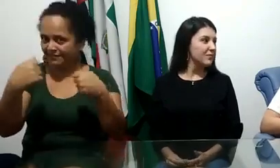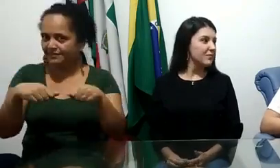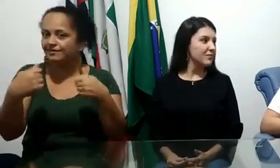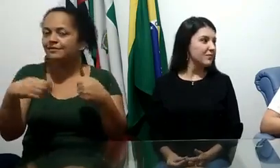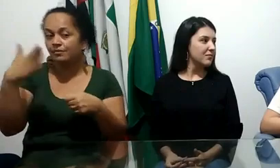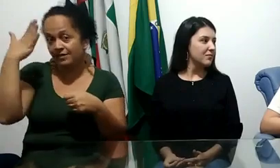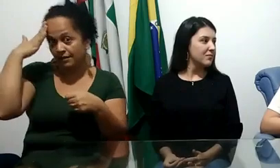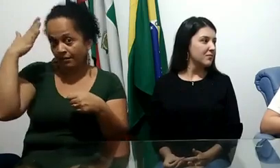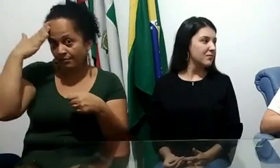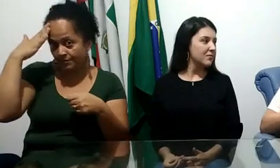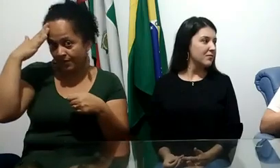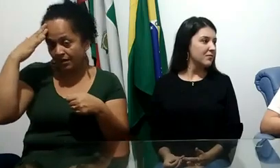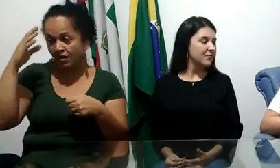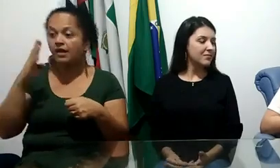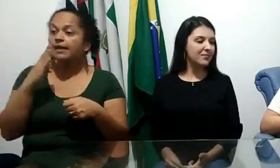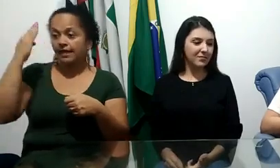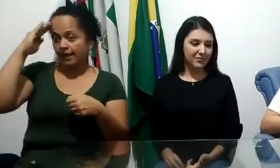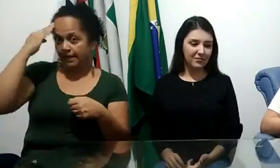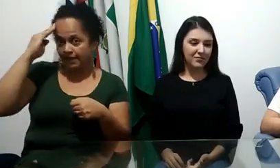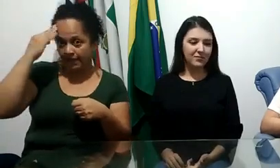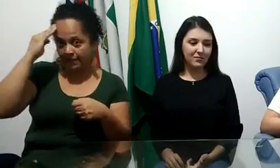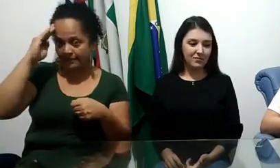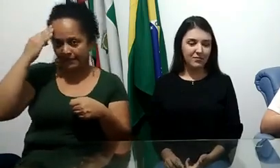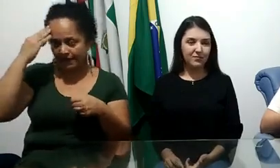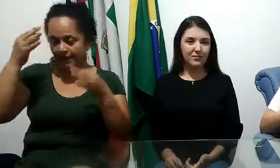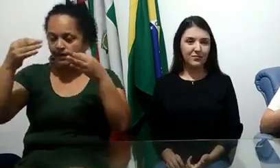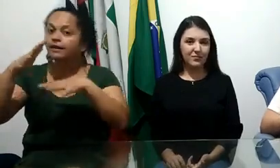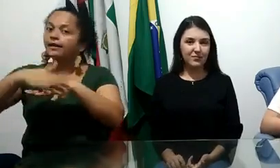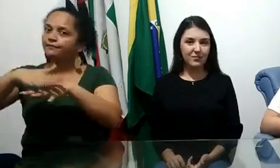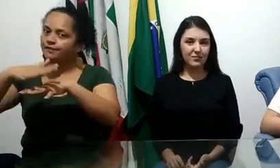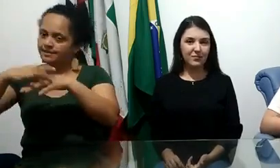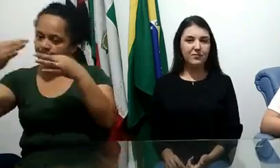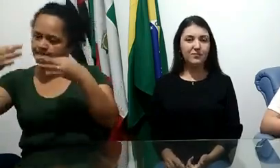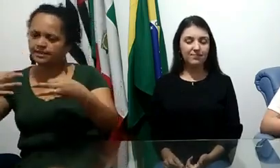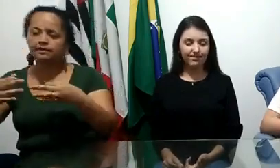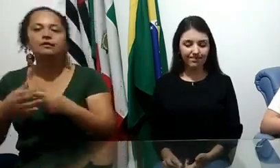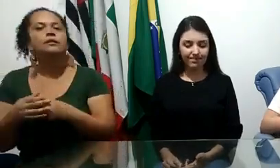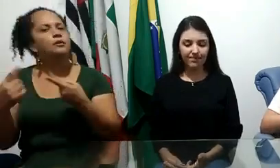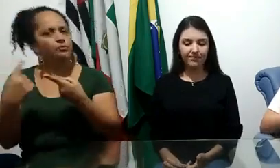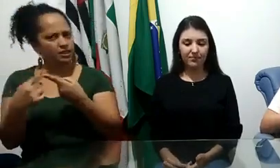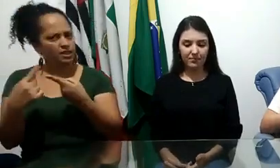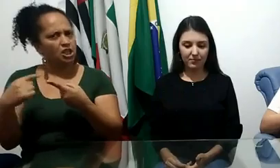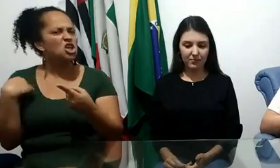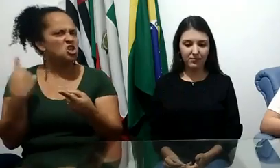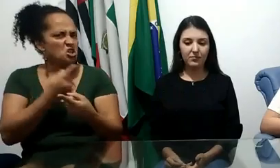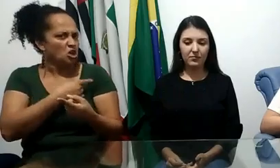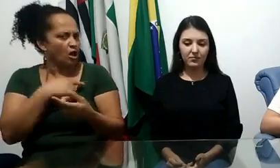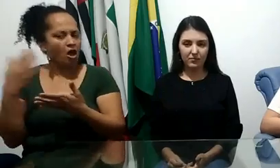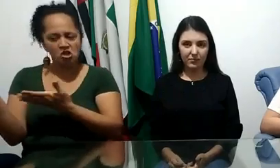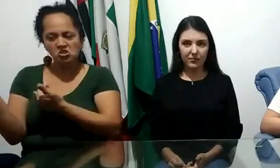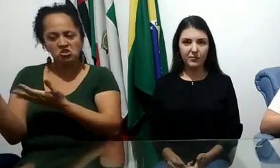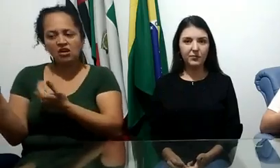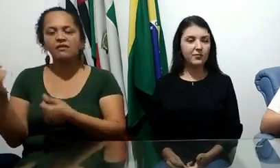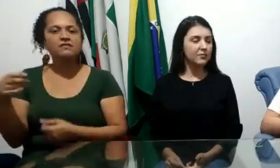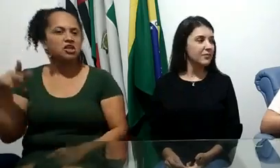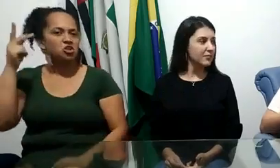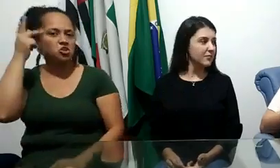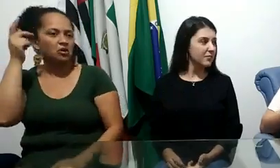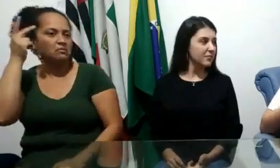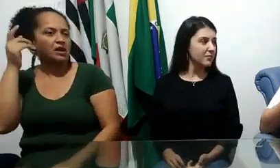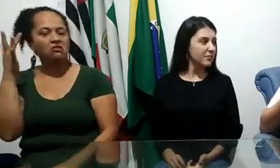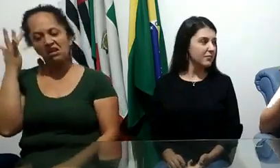sabe tudo, e a gente não ouve os conselhos da nossa autoridade. A gente não ouve os conselhos